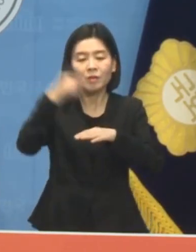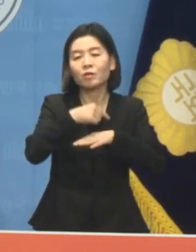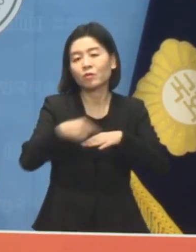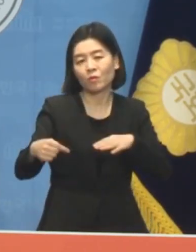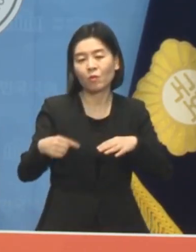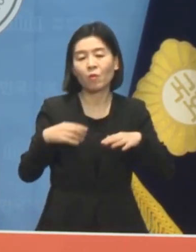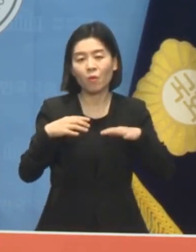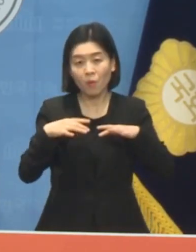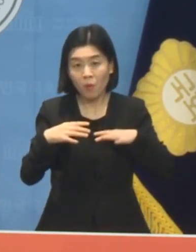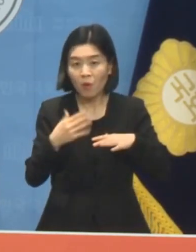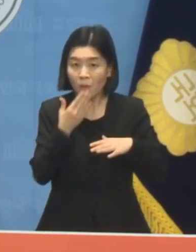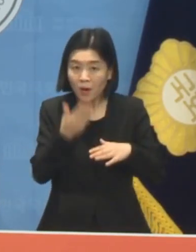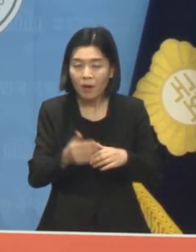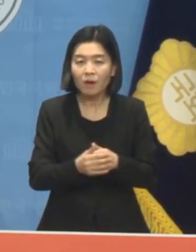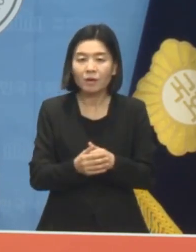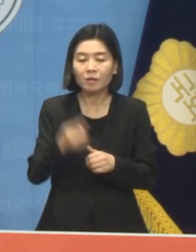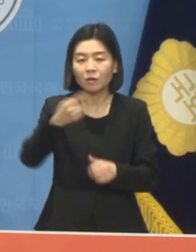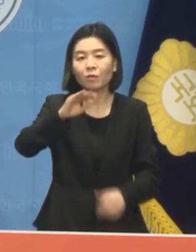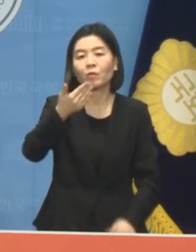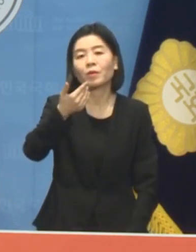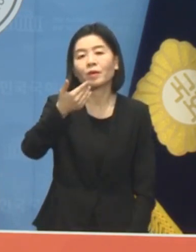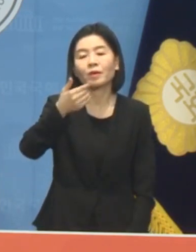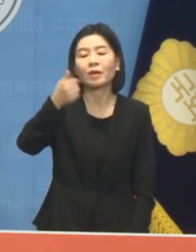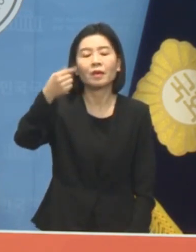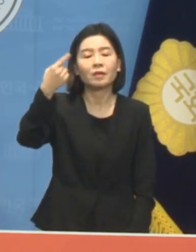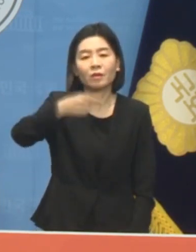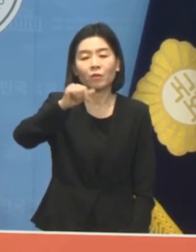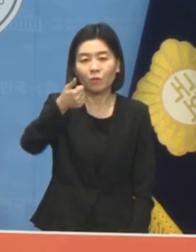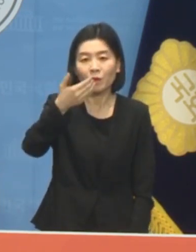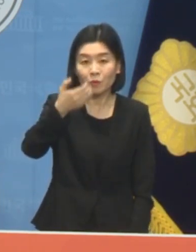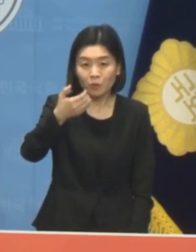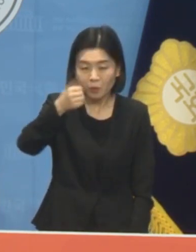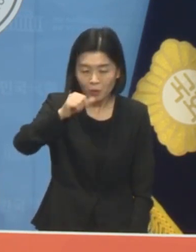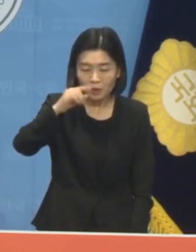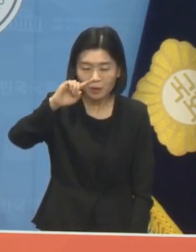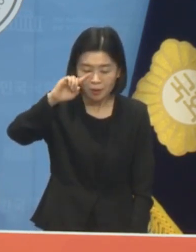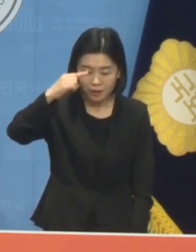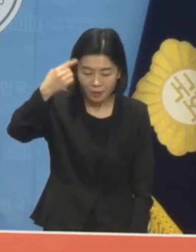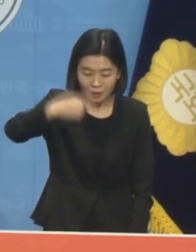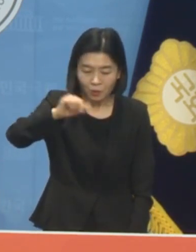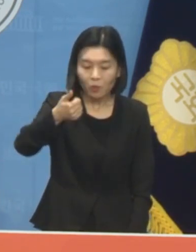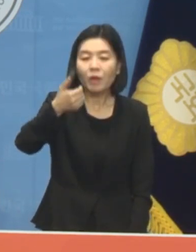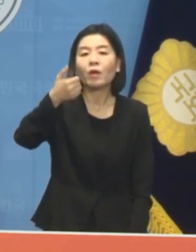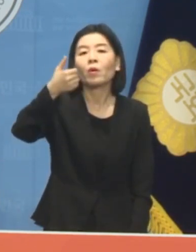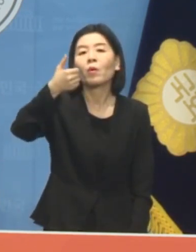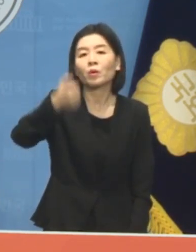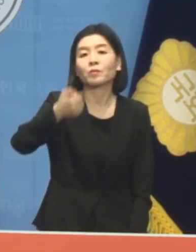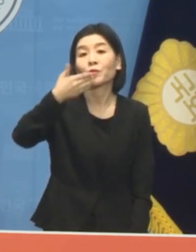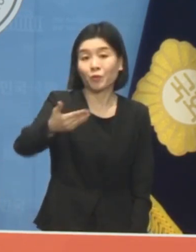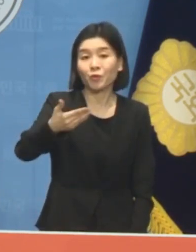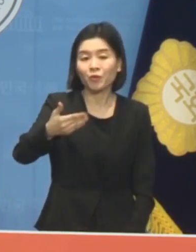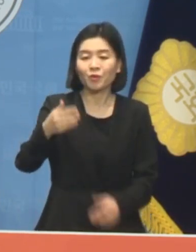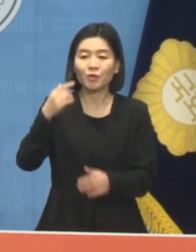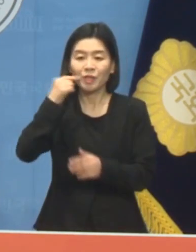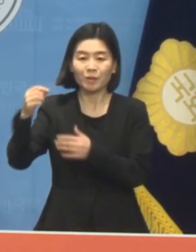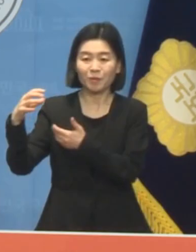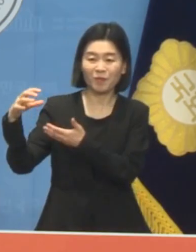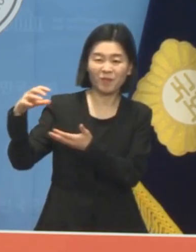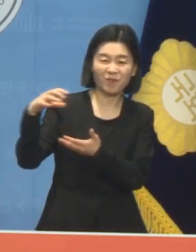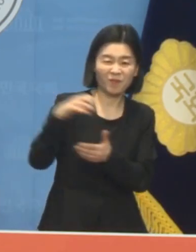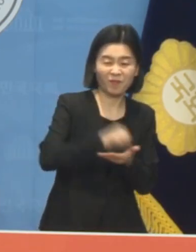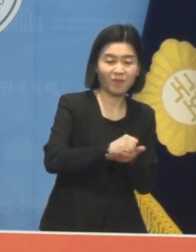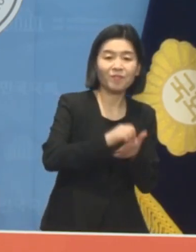1592년 임진왜란이 일어나서 7년 동안 어려움을 겪었을 때 이 내용을 기록한